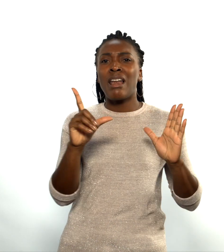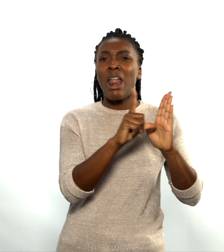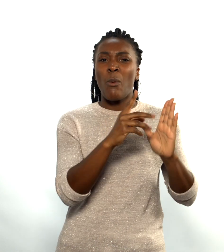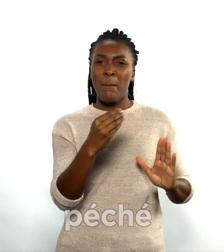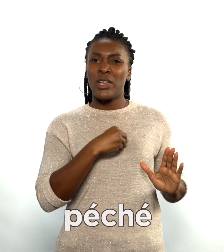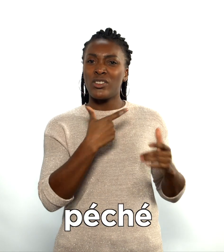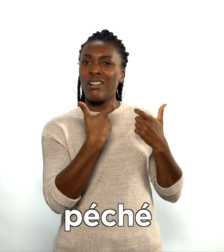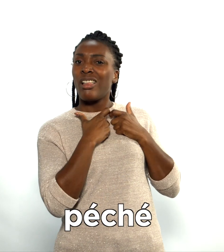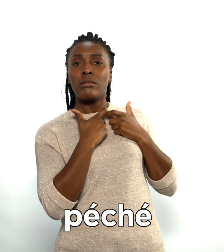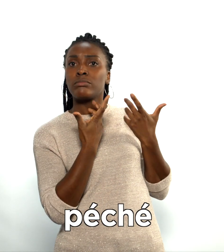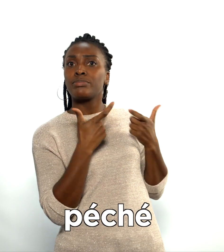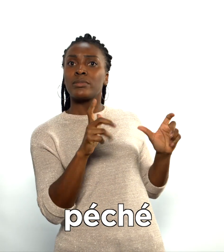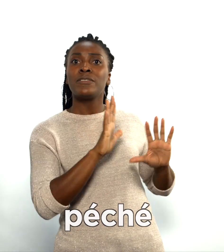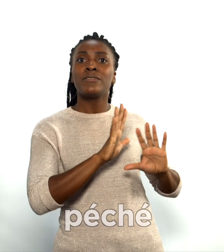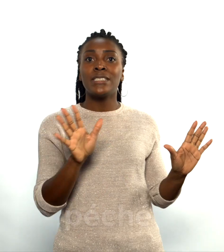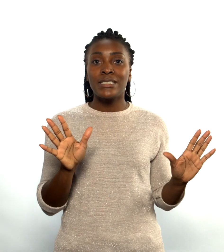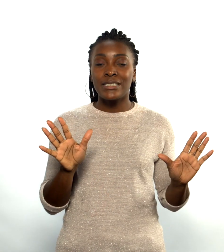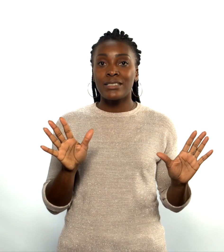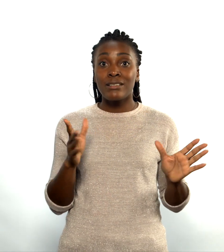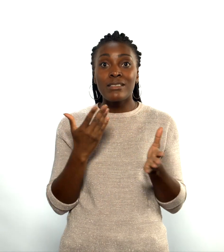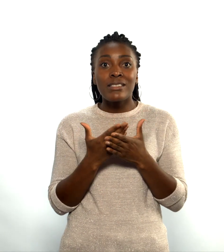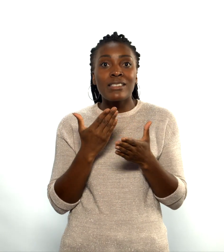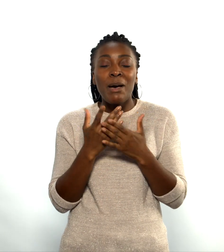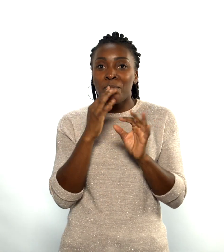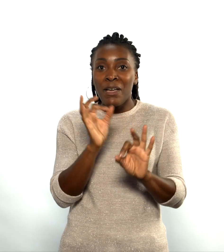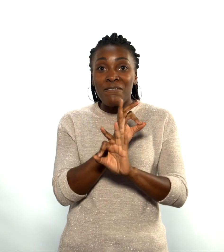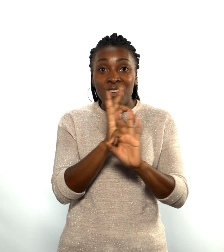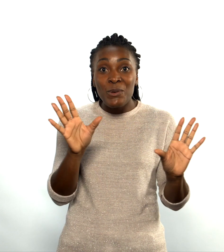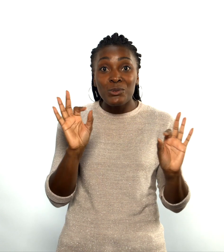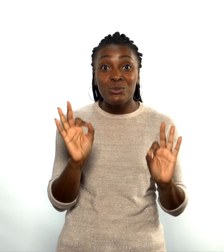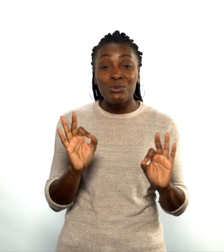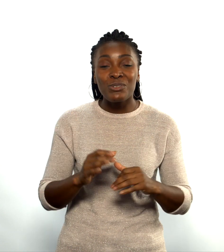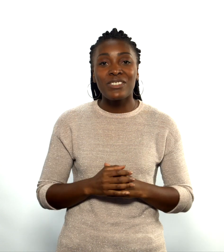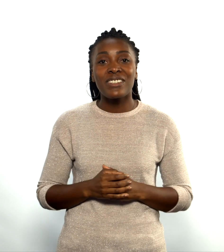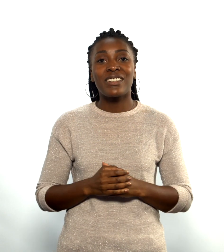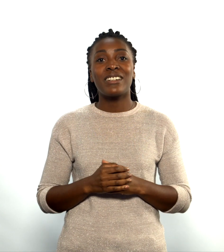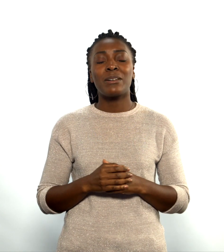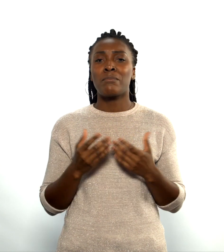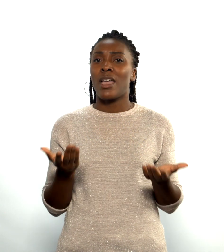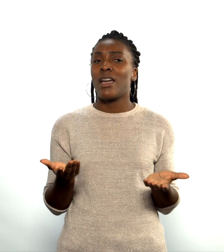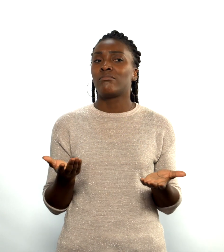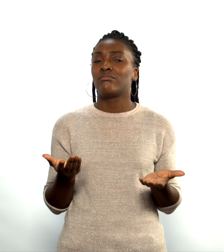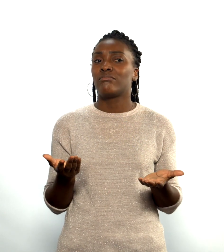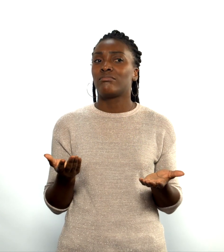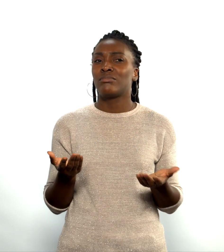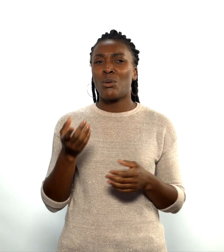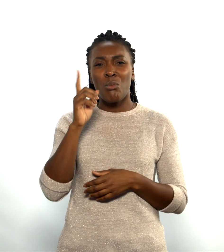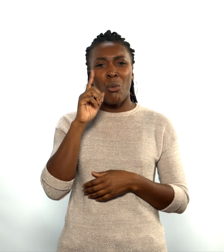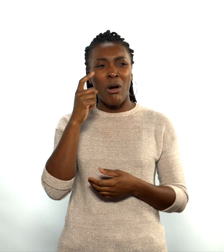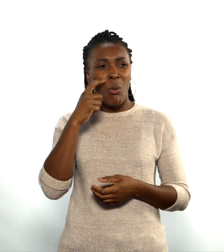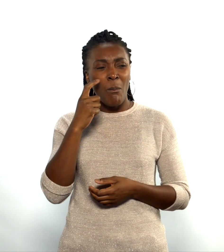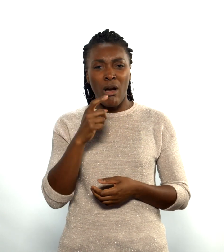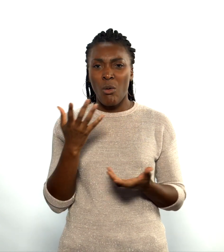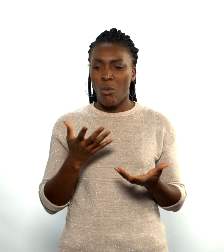péché et de la mort. Quelle déclaration merveilleuse, n'est-ce pas? Mais alors, pourquoi